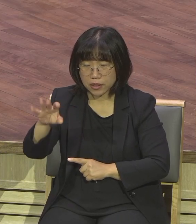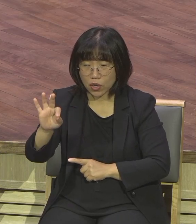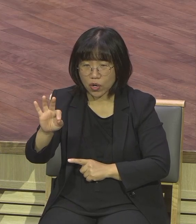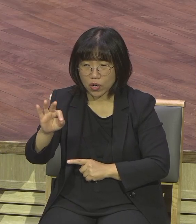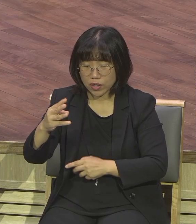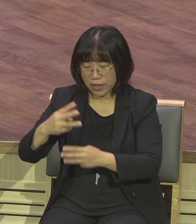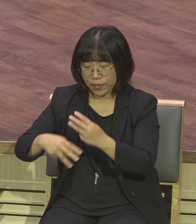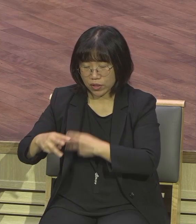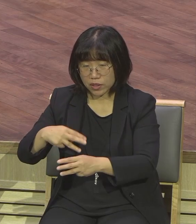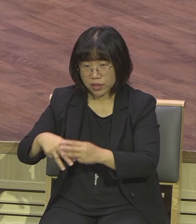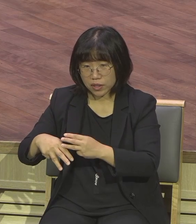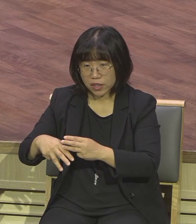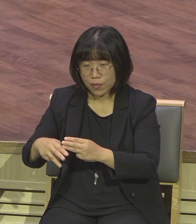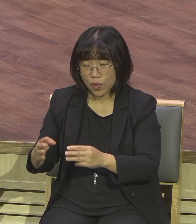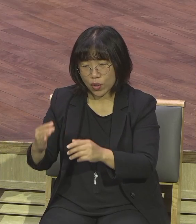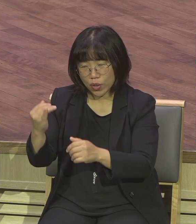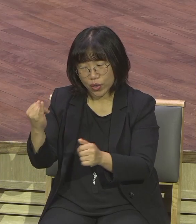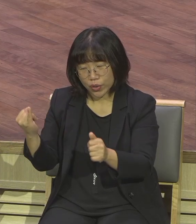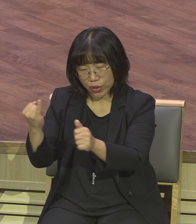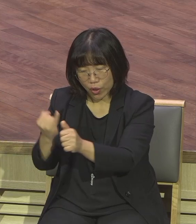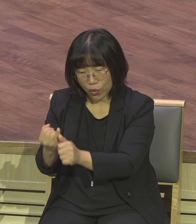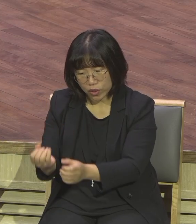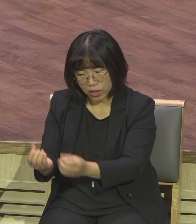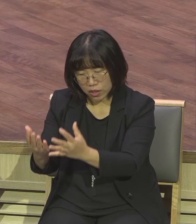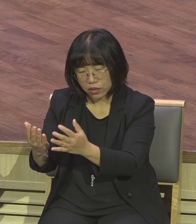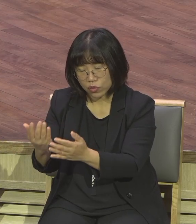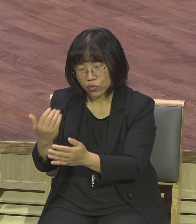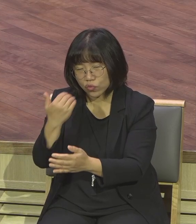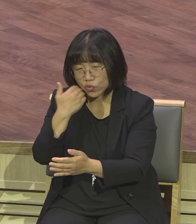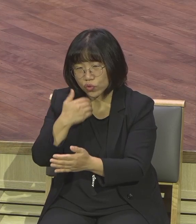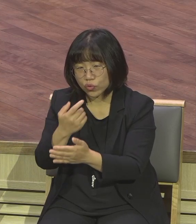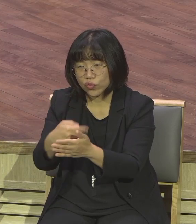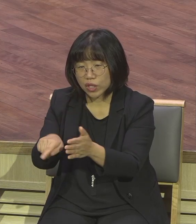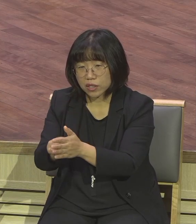결혼 때문에 왔는데 이민정 렘넌트는 미국에